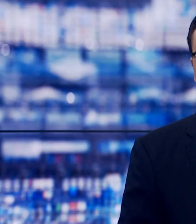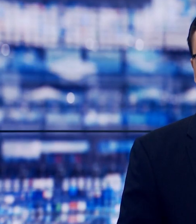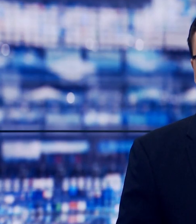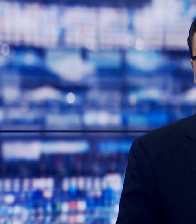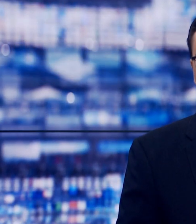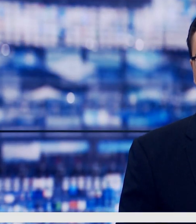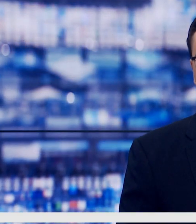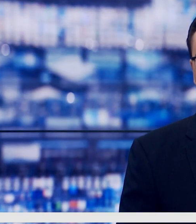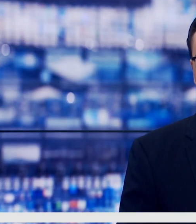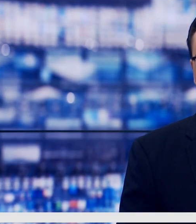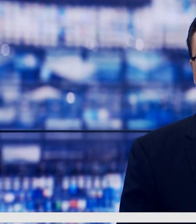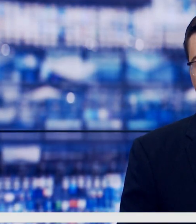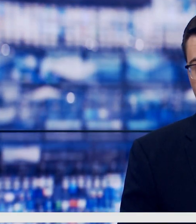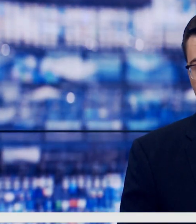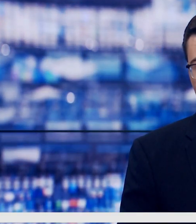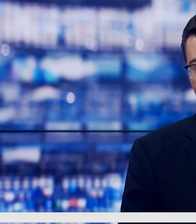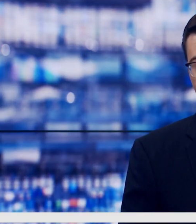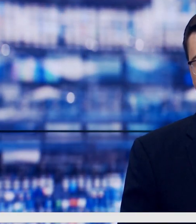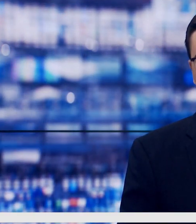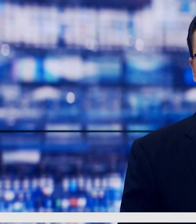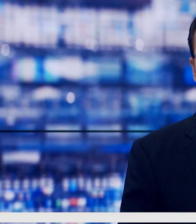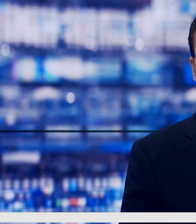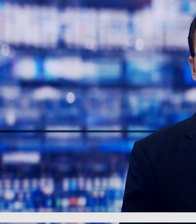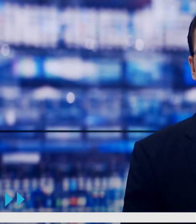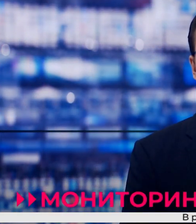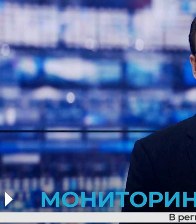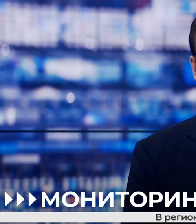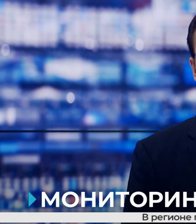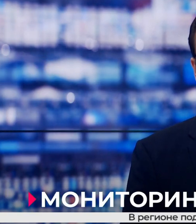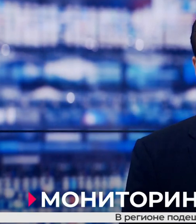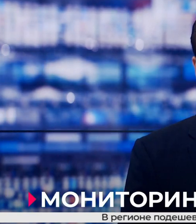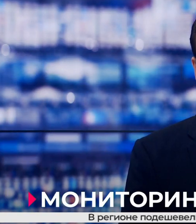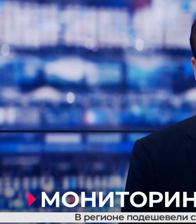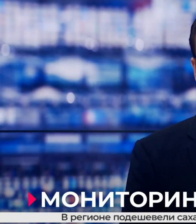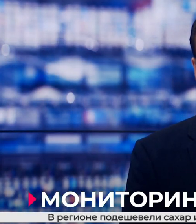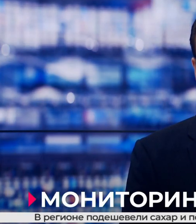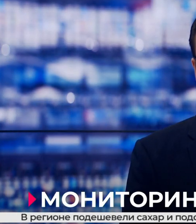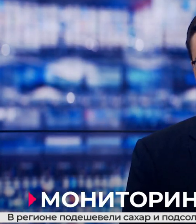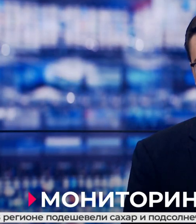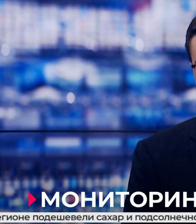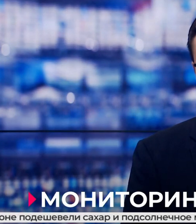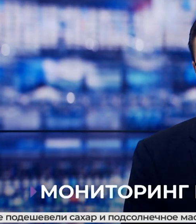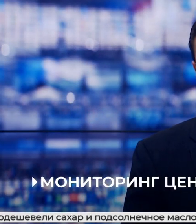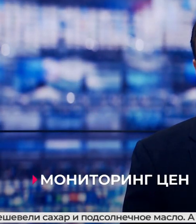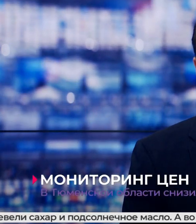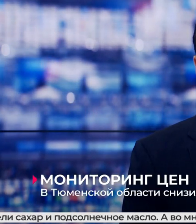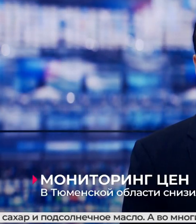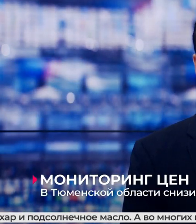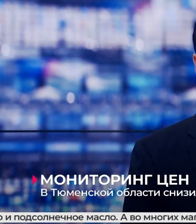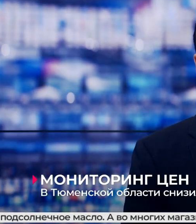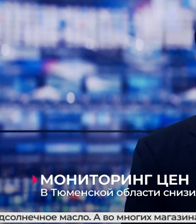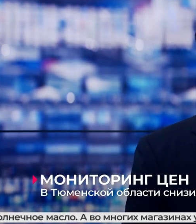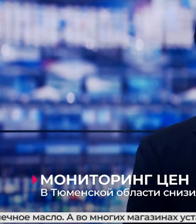В регионе подешевели сахар и подсолнечное масло. Во многих магазинах установили предельные цены. На сахар на уровне 46 рублей